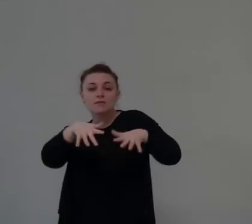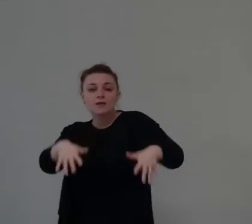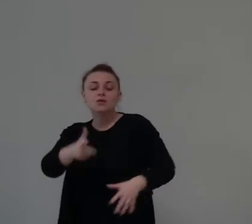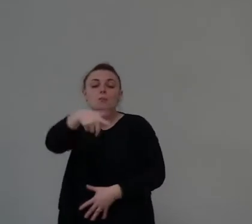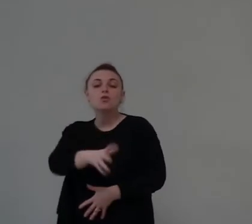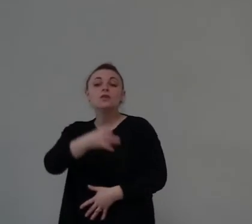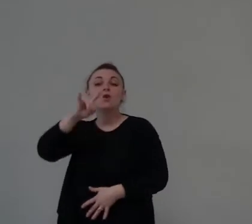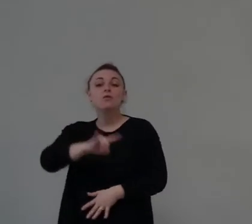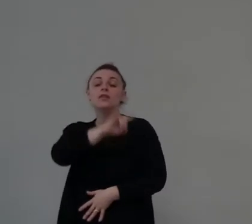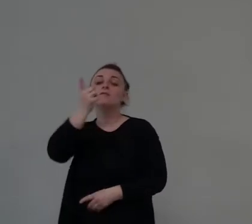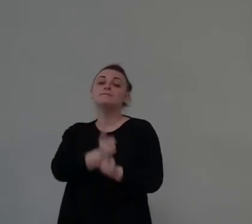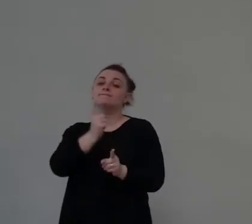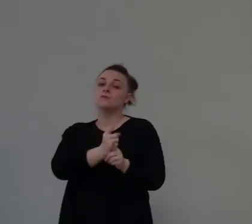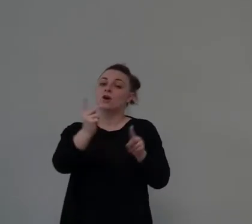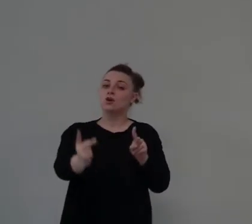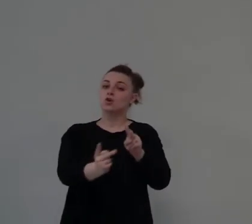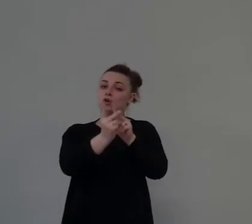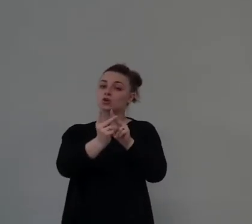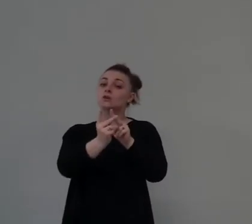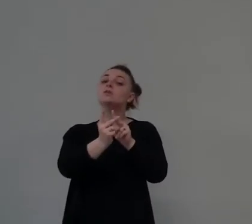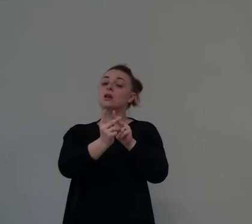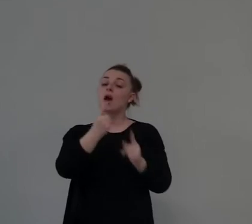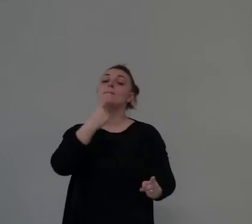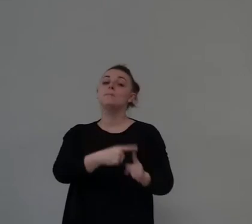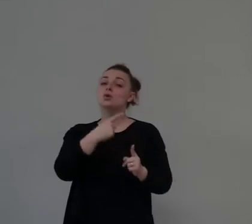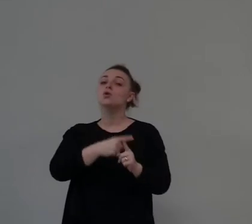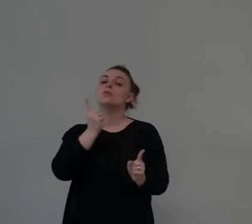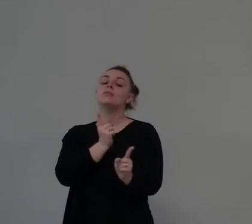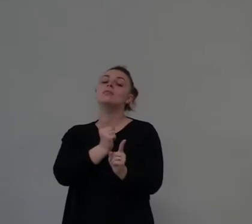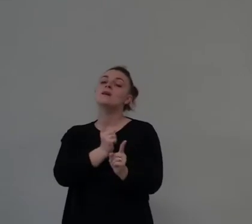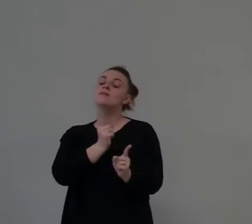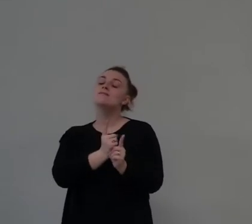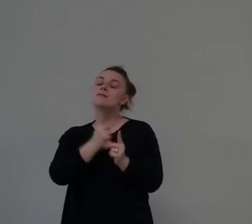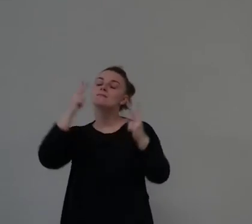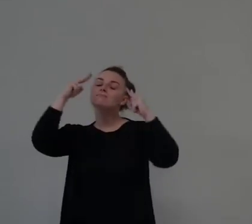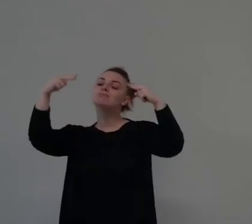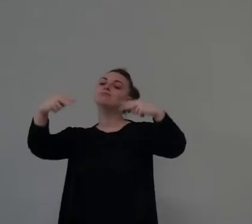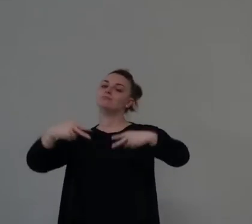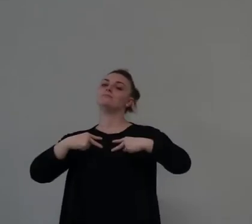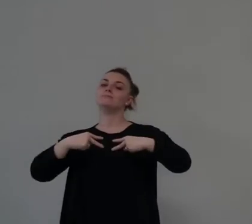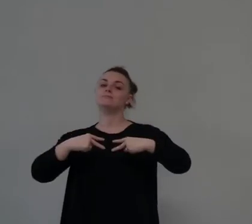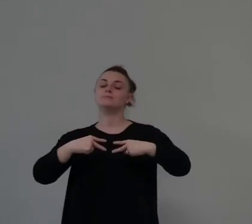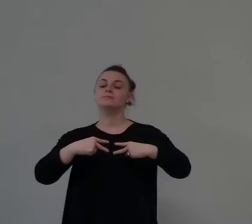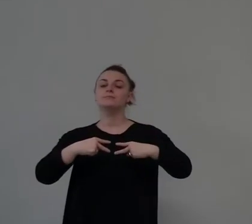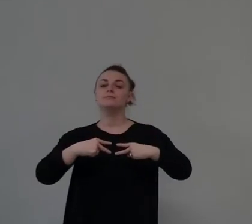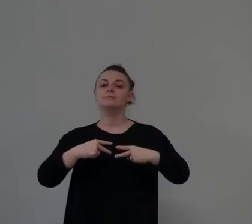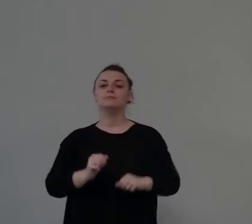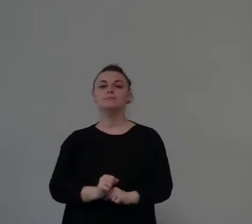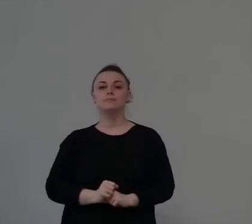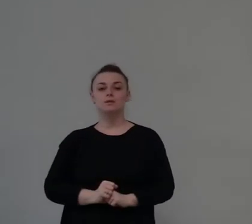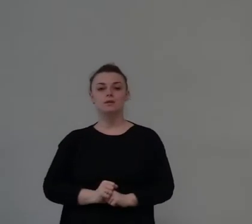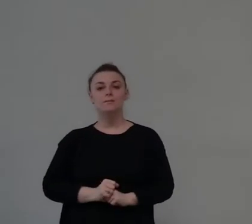incontrare se stesso, perché nel deserto potesse capire che l'unica via